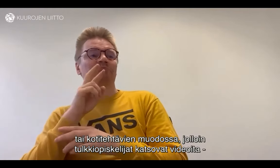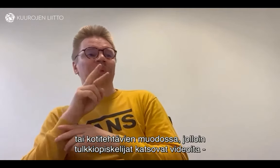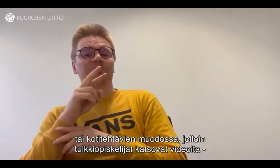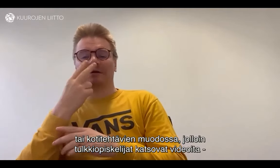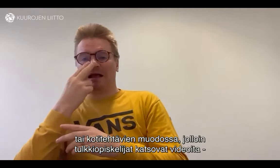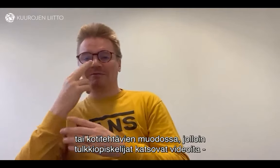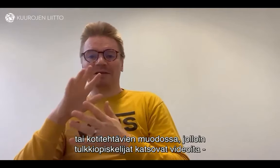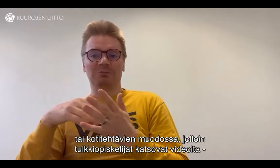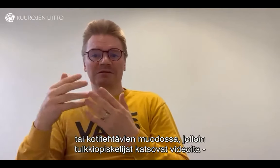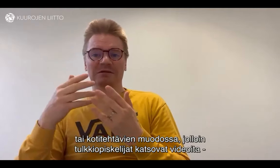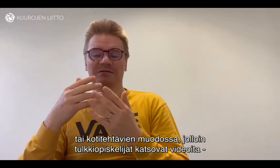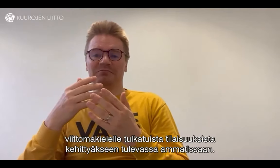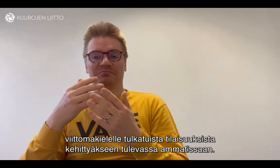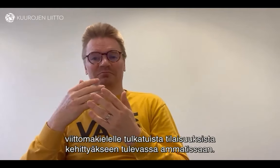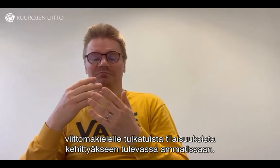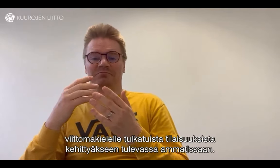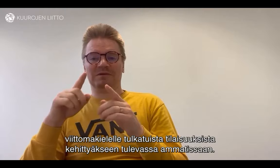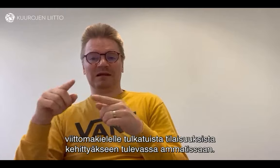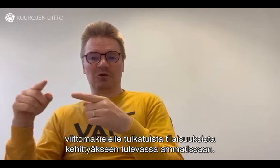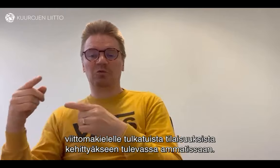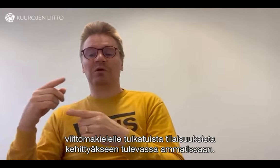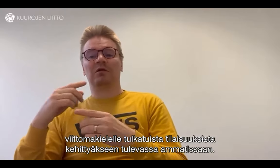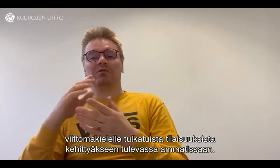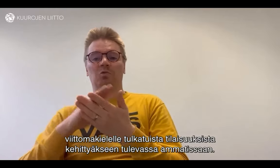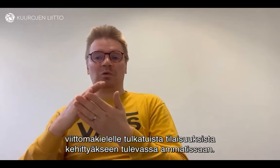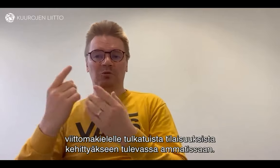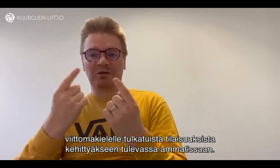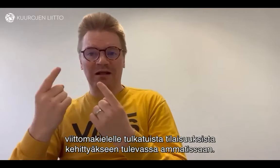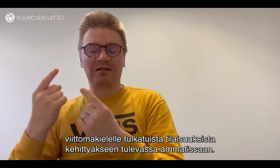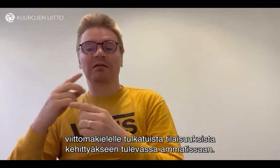tai kotitehtävien muodossa, jolloin tulkkiopiskelijat katsovat videoita